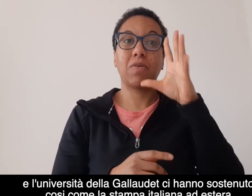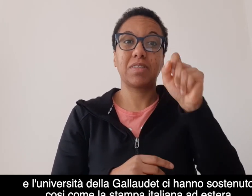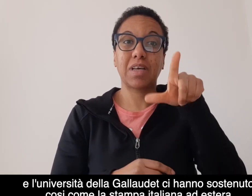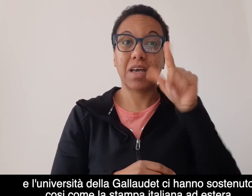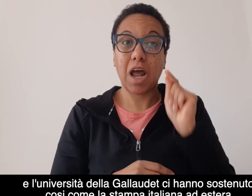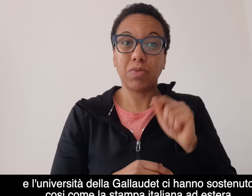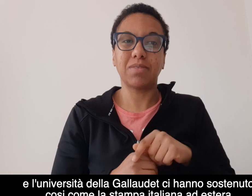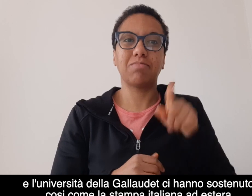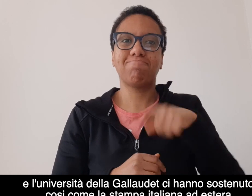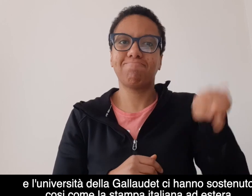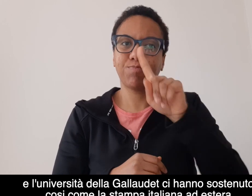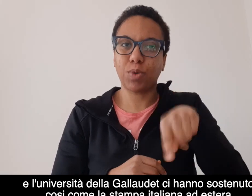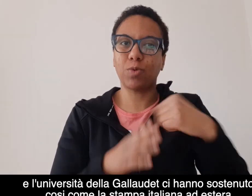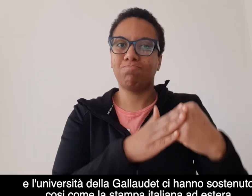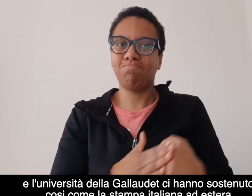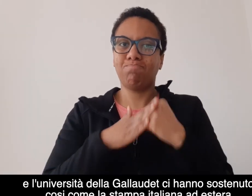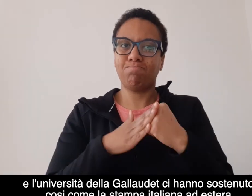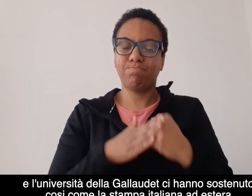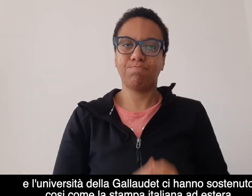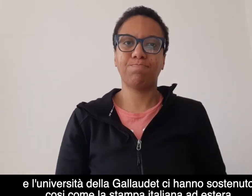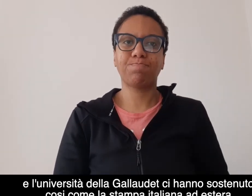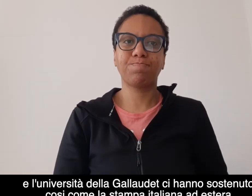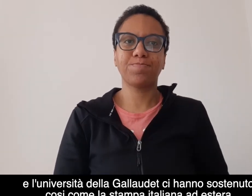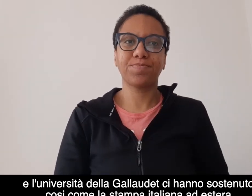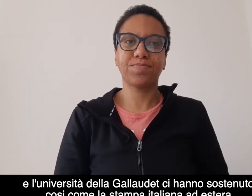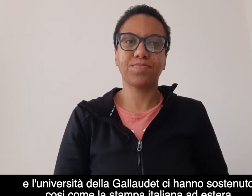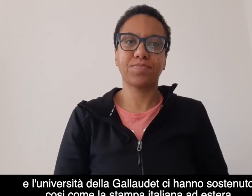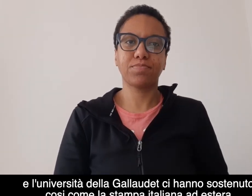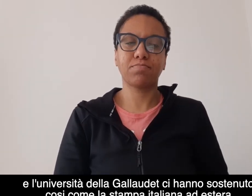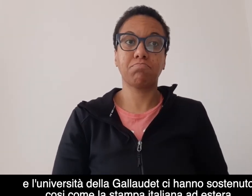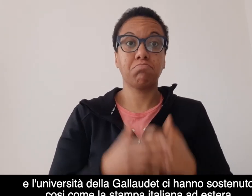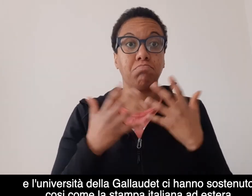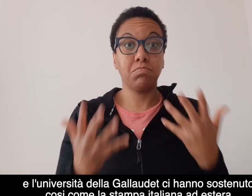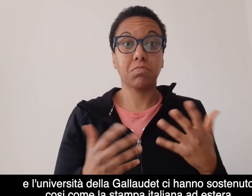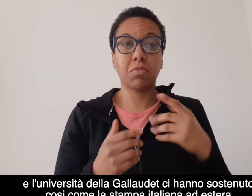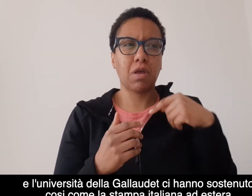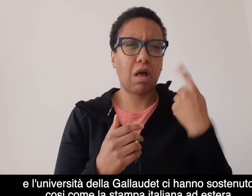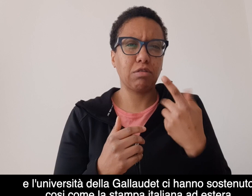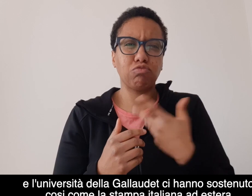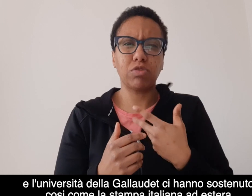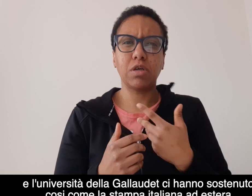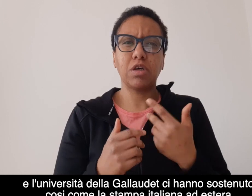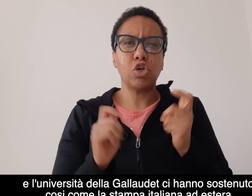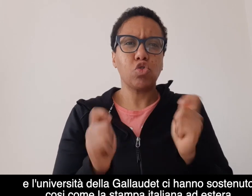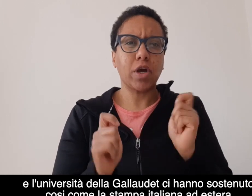l'università della gallardo ci hanno sostenuto così come anche la stampa italiana